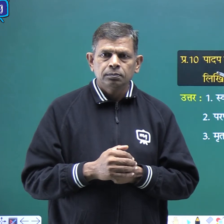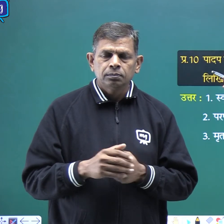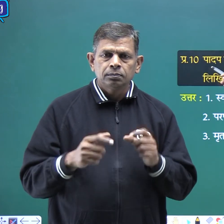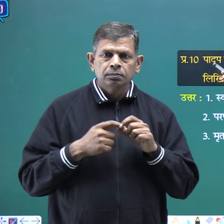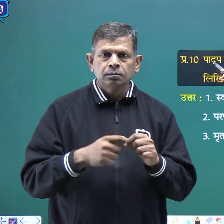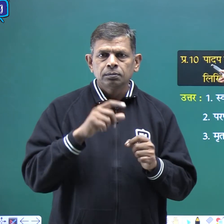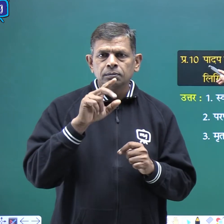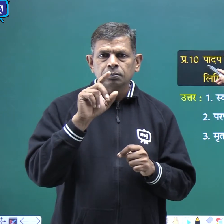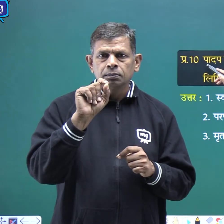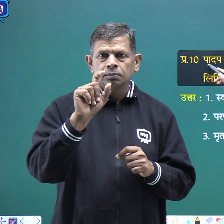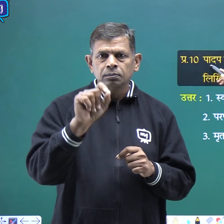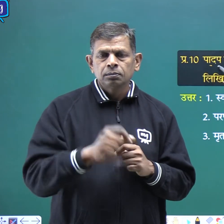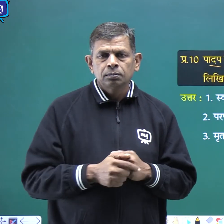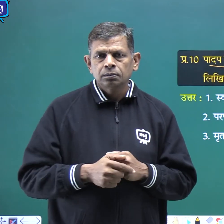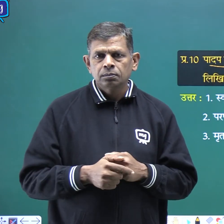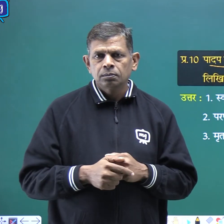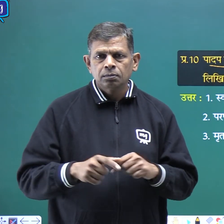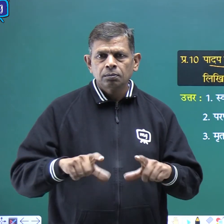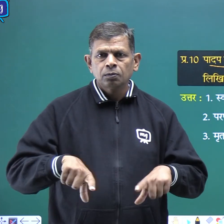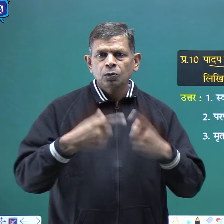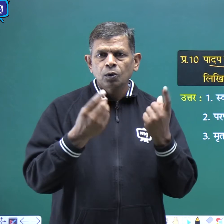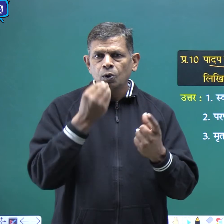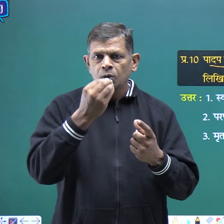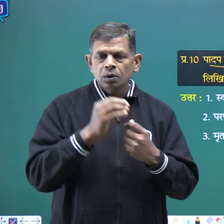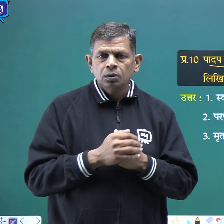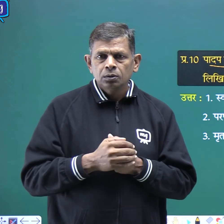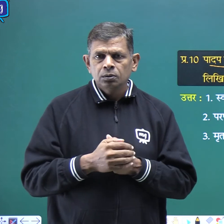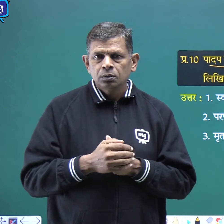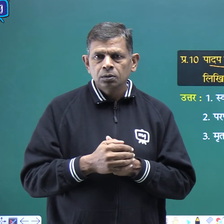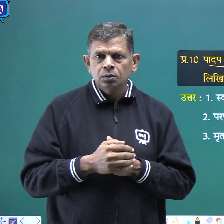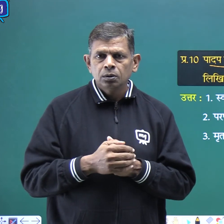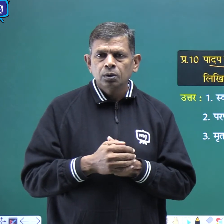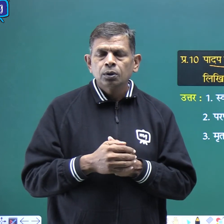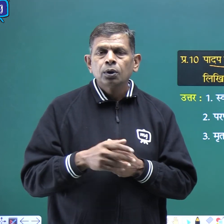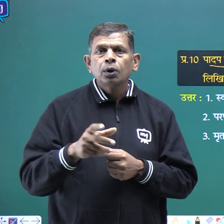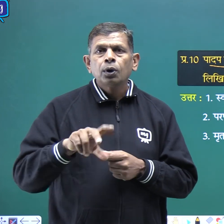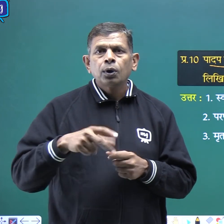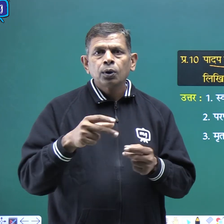प्रश्न 10, पादप में पोषण की विधियों के